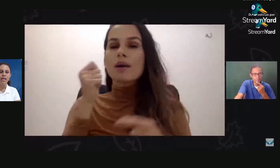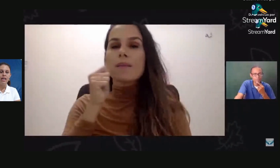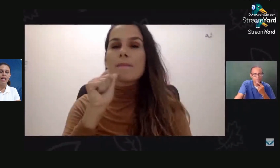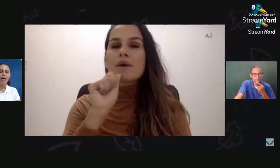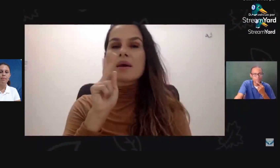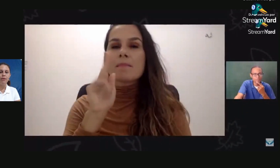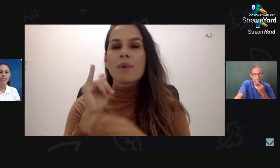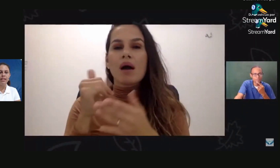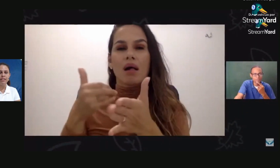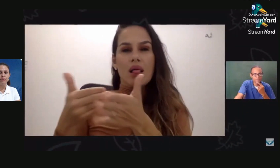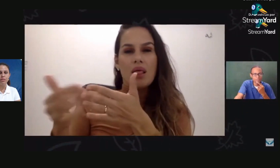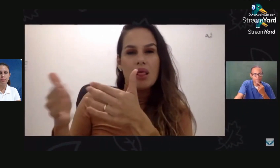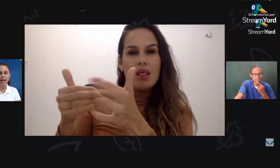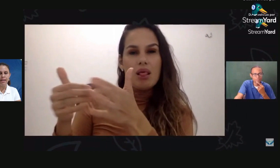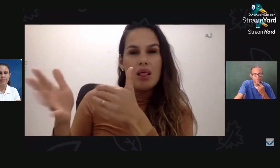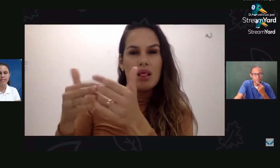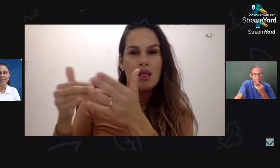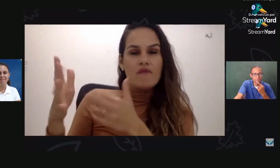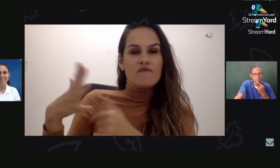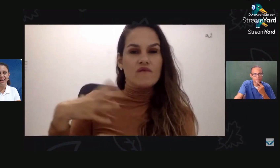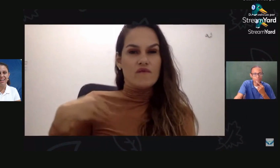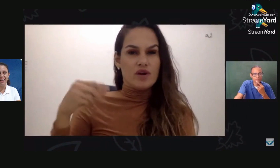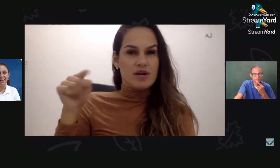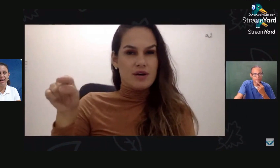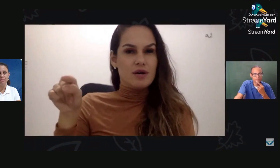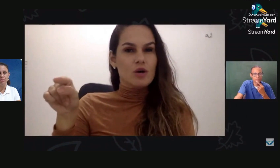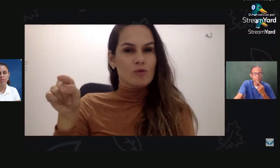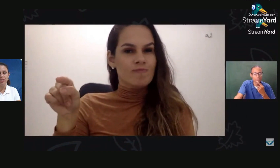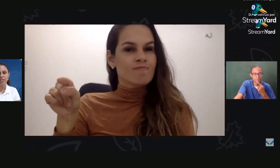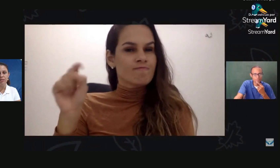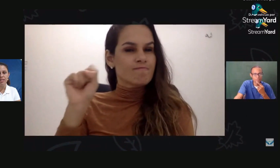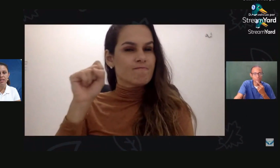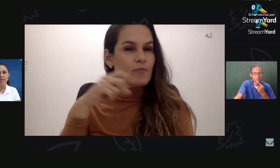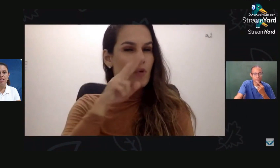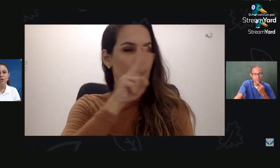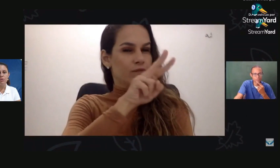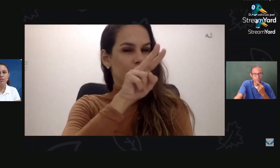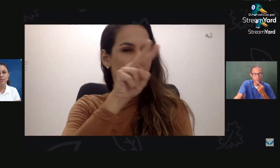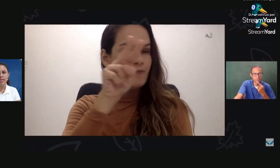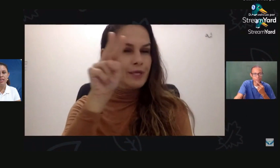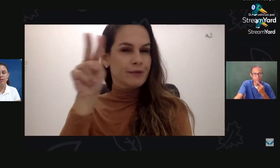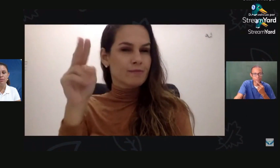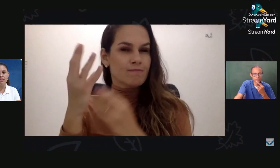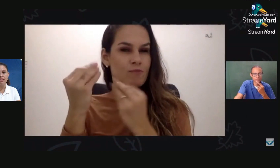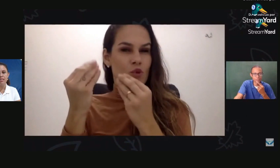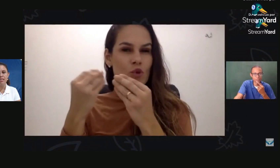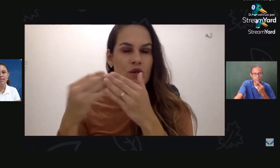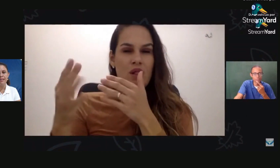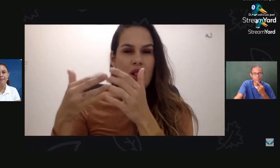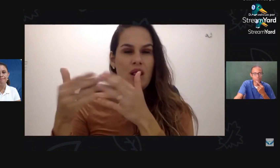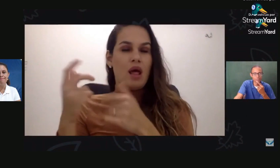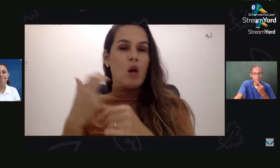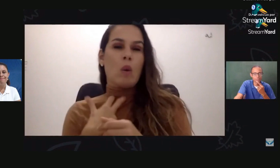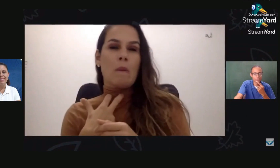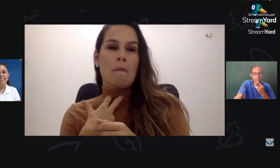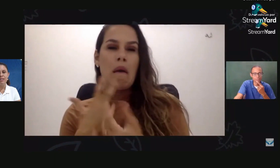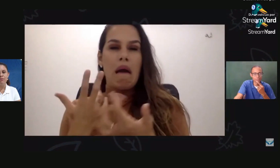verdade, a maioria dos pais, né, acabam deixando ali os filhos